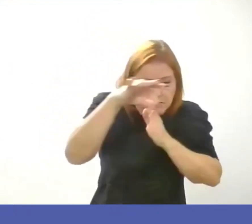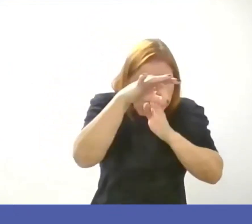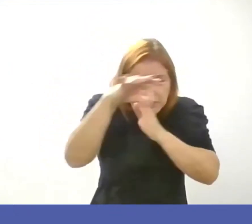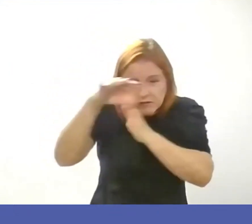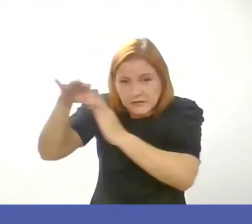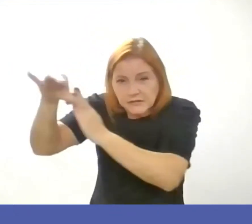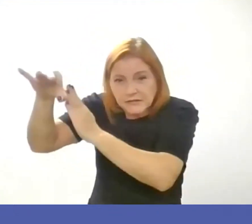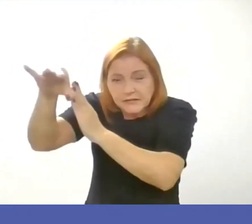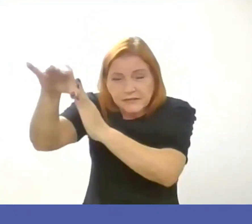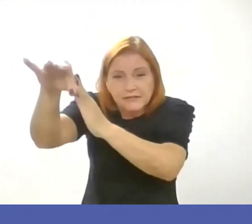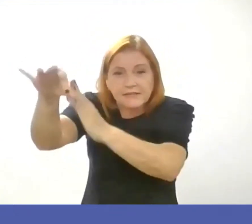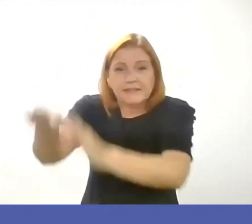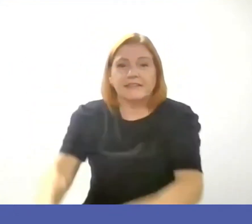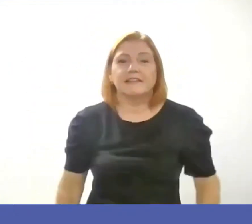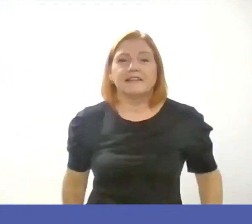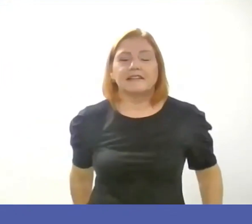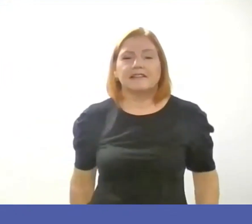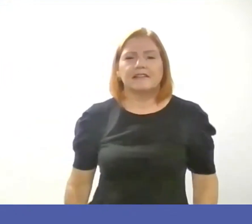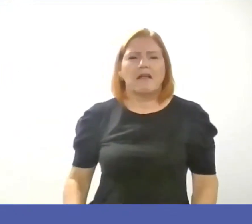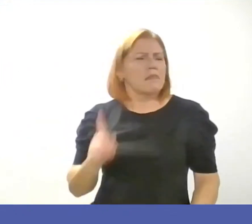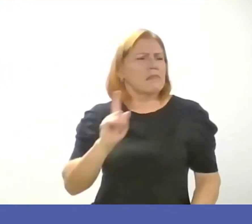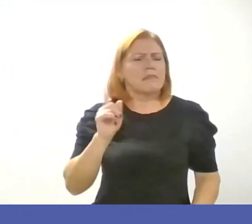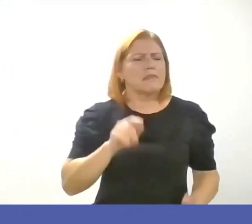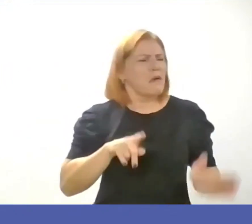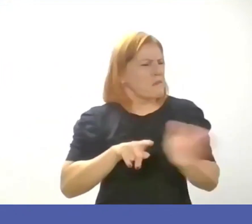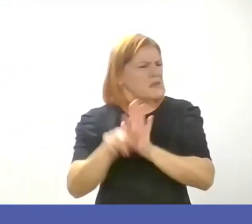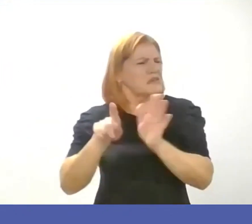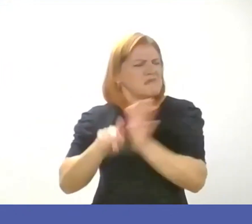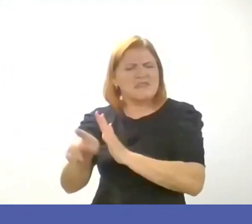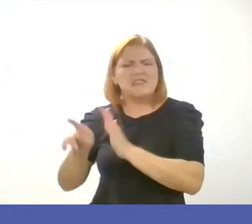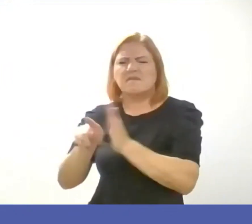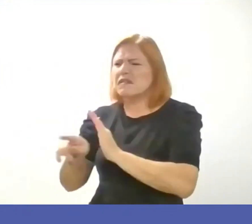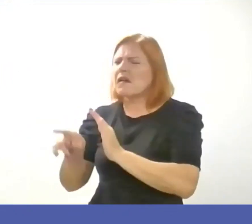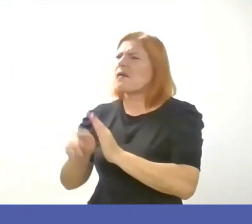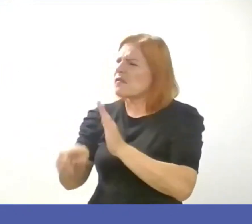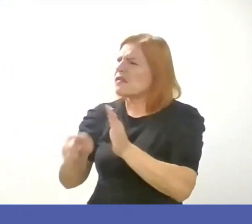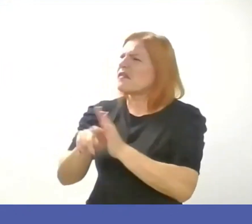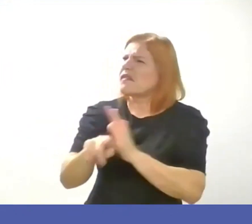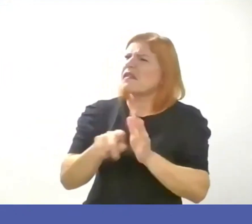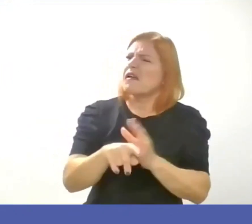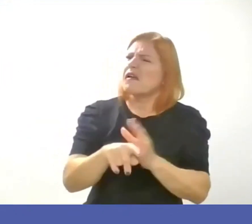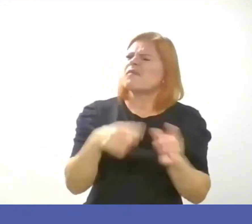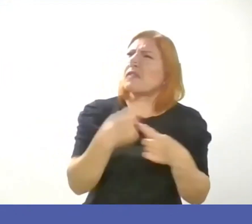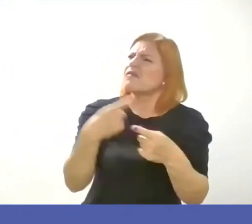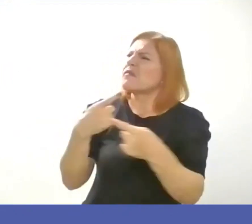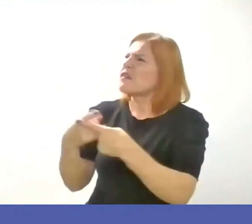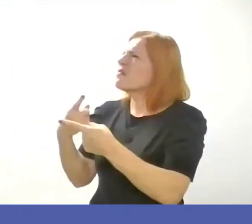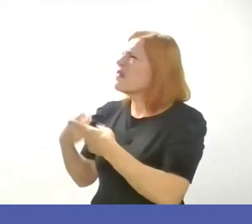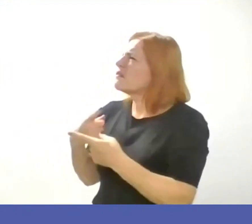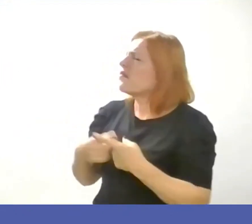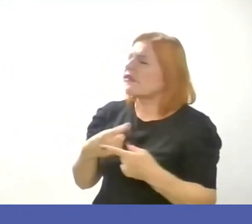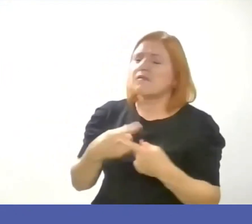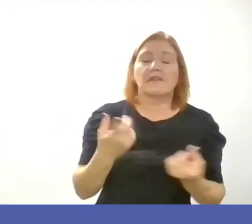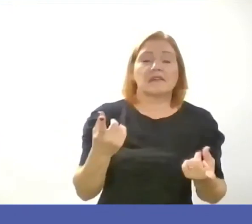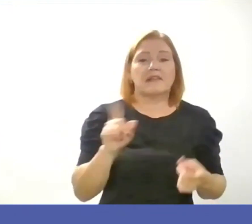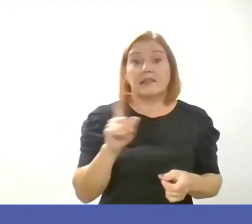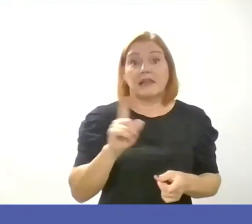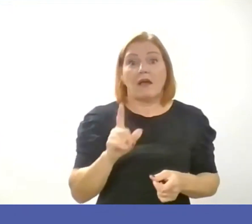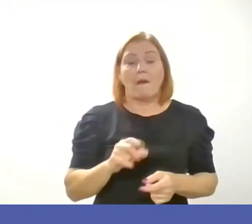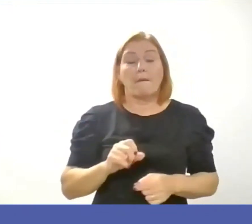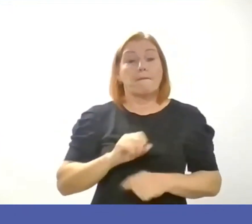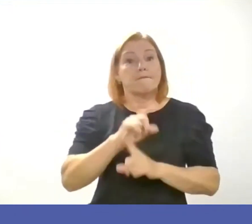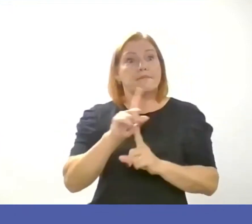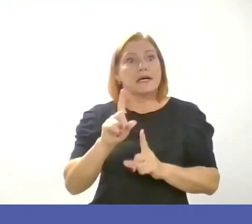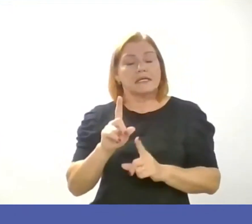Nós não questionamos por que isso, por que aquilo. Nós somos seguidores do Cordeiro